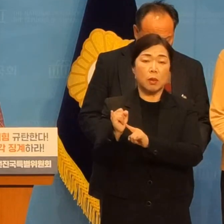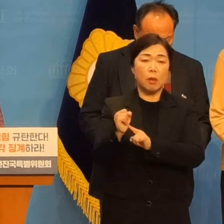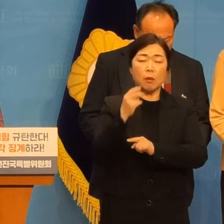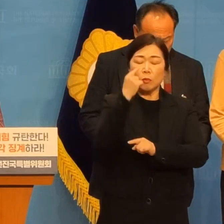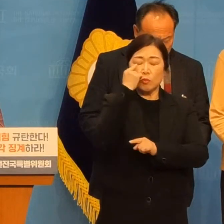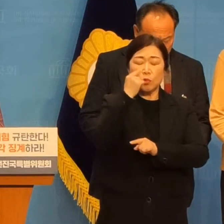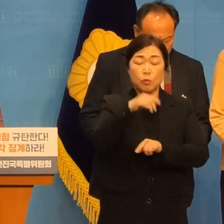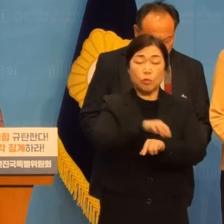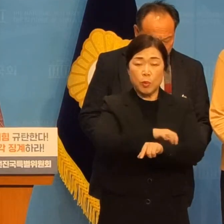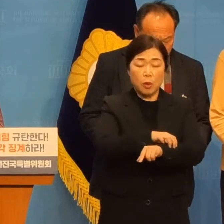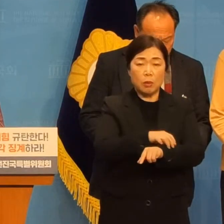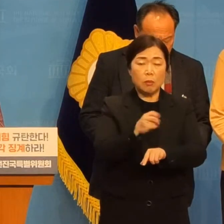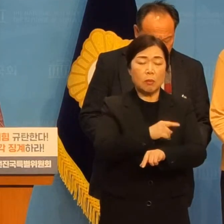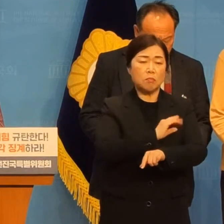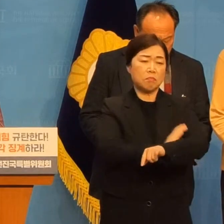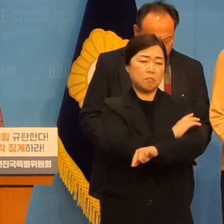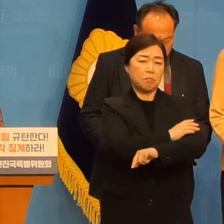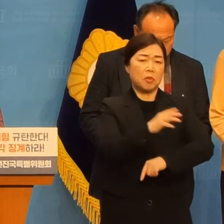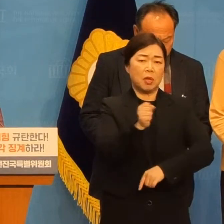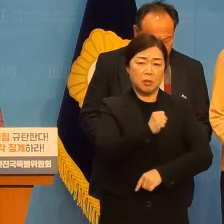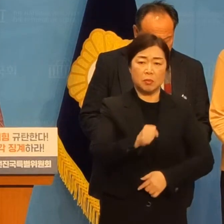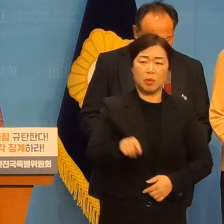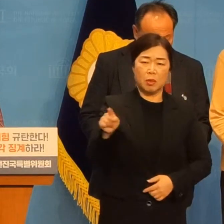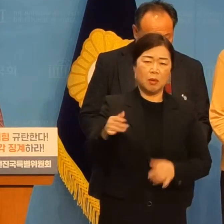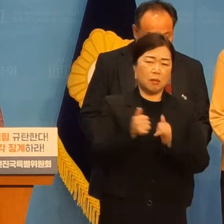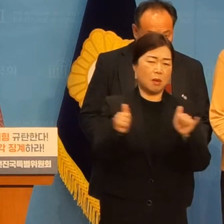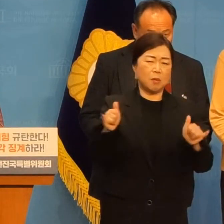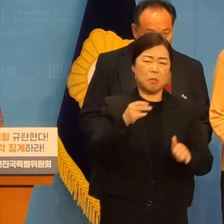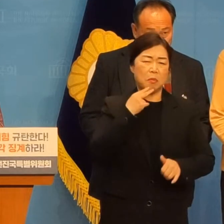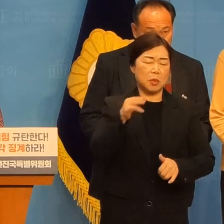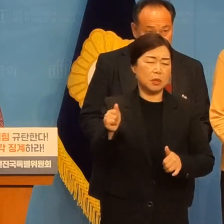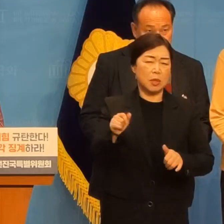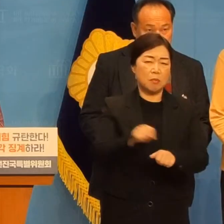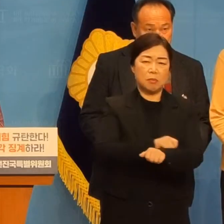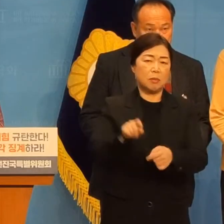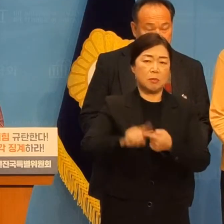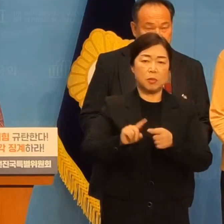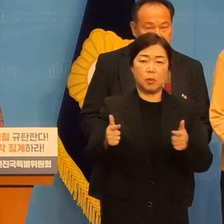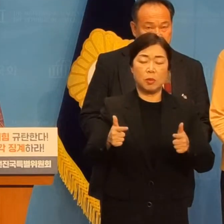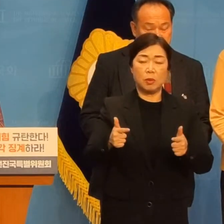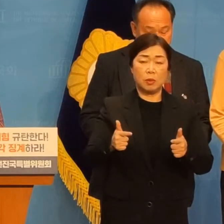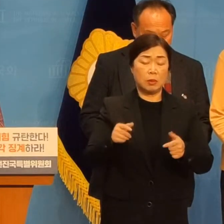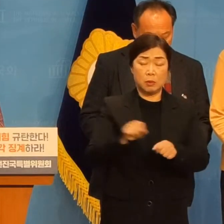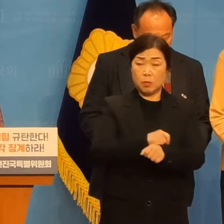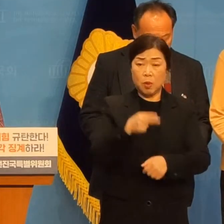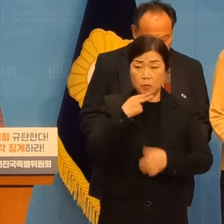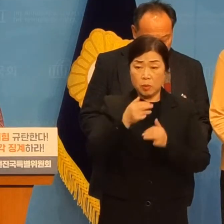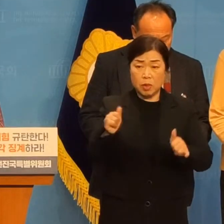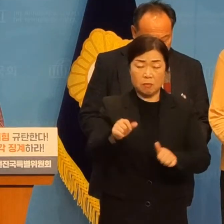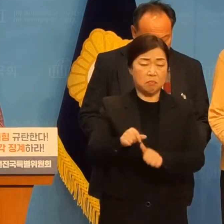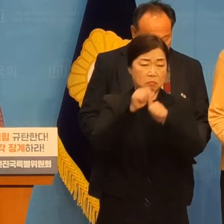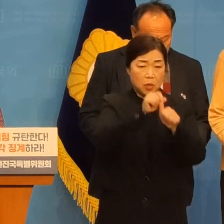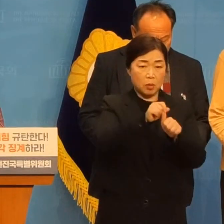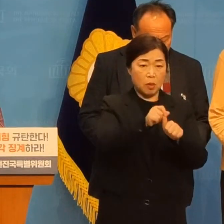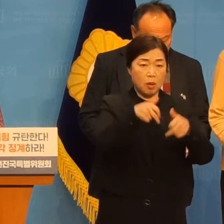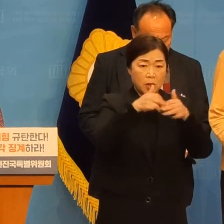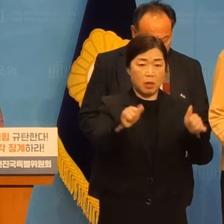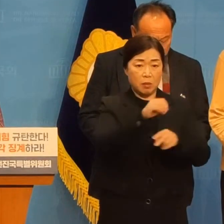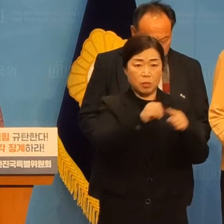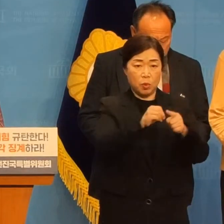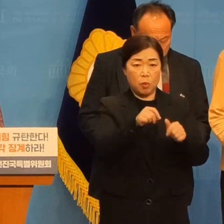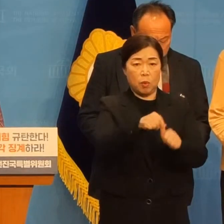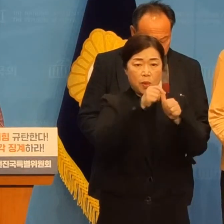기득권, 사람 같지도 않은 사람을 공천했다, 장애인 할당이 과도하다는 인간